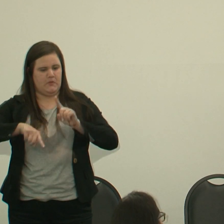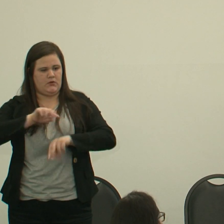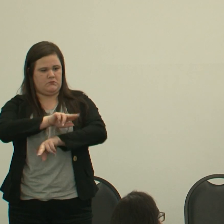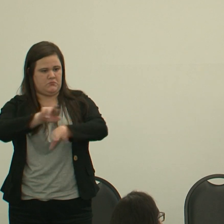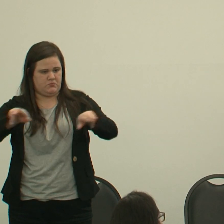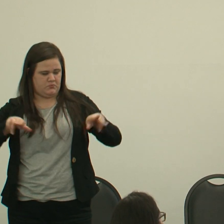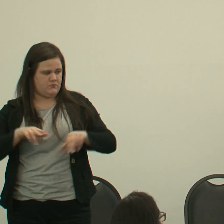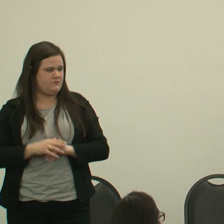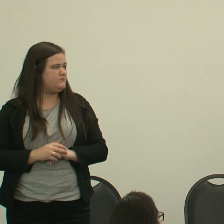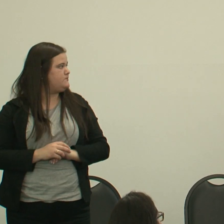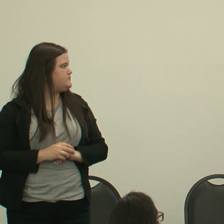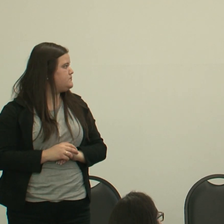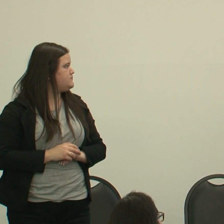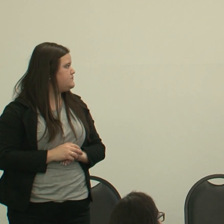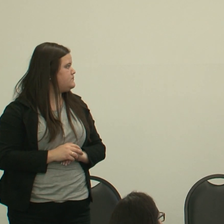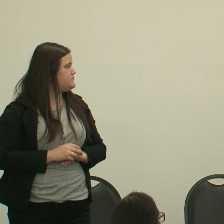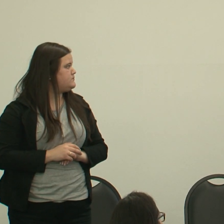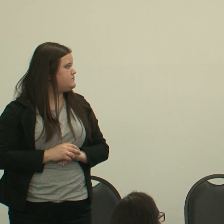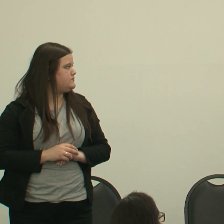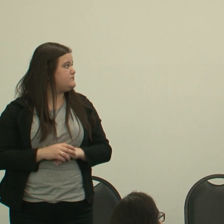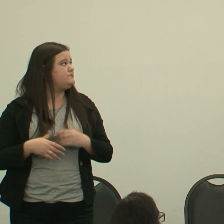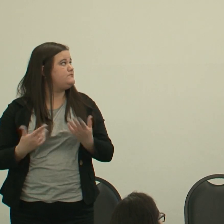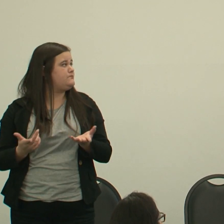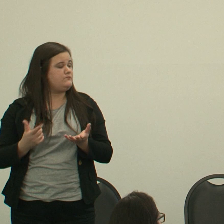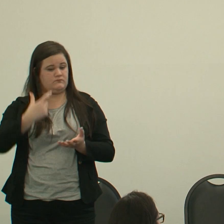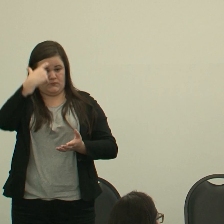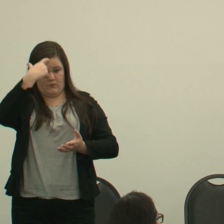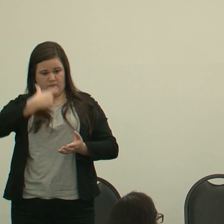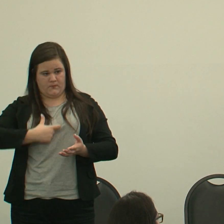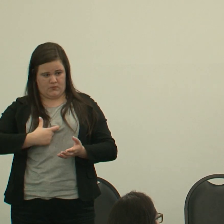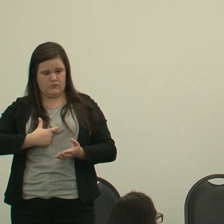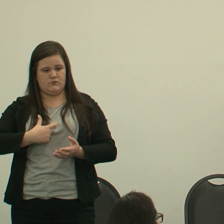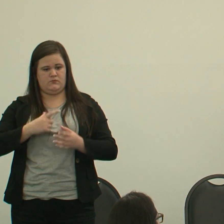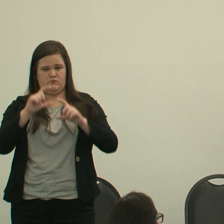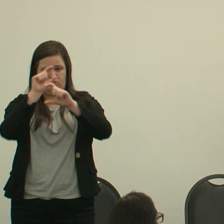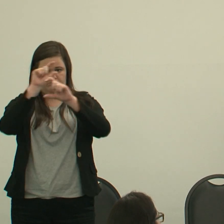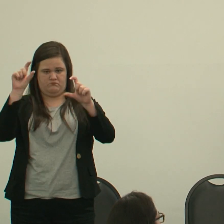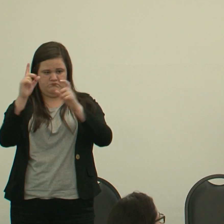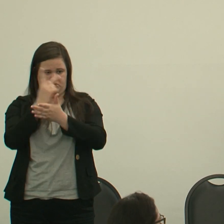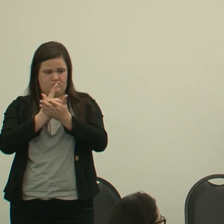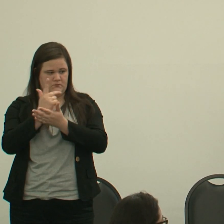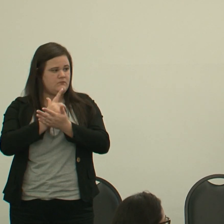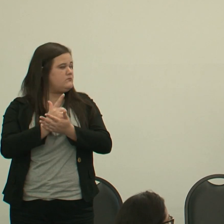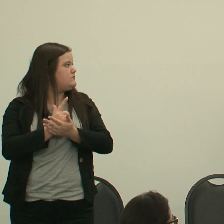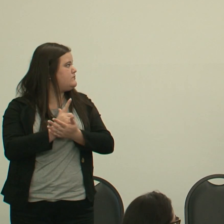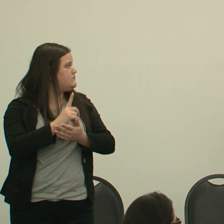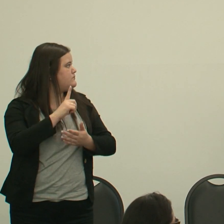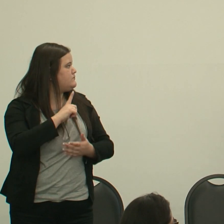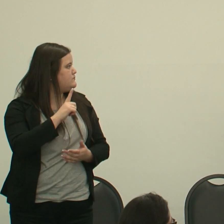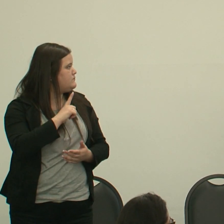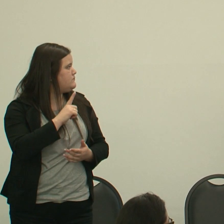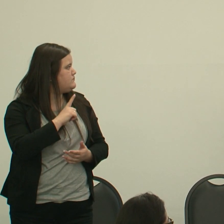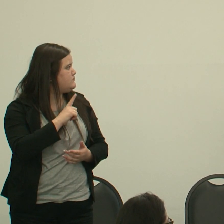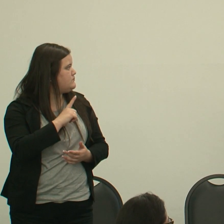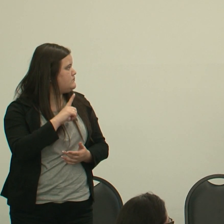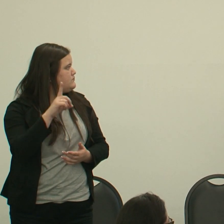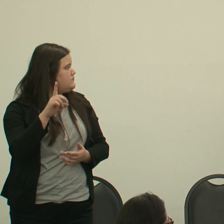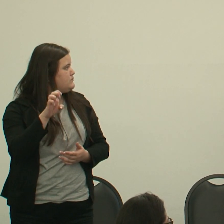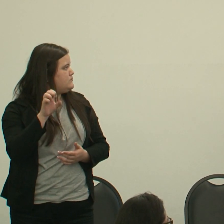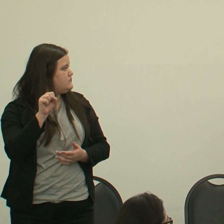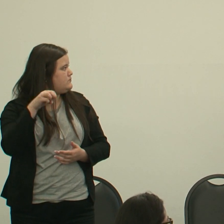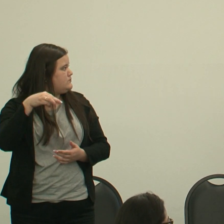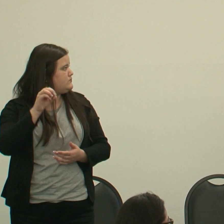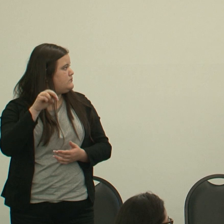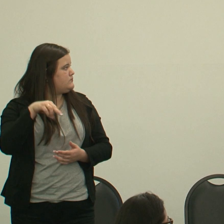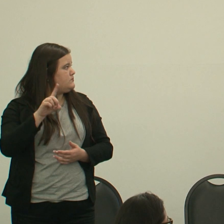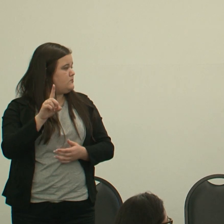materiais. Pode passar, por favor. E aí, os personagens da tirinha. O pai, o Desmond, é o